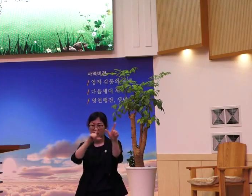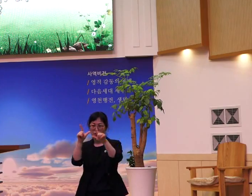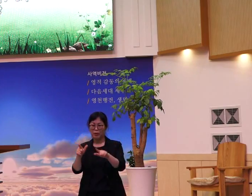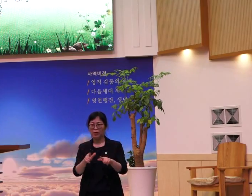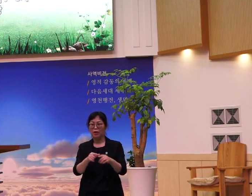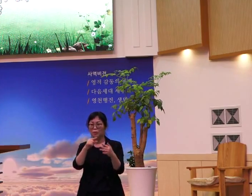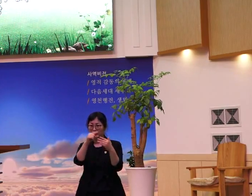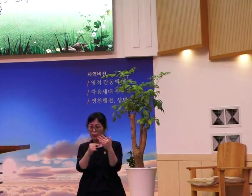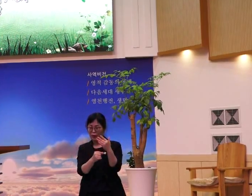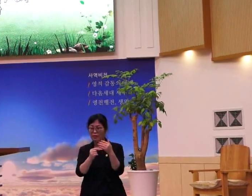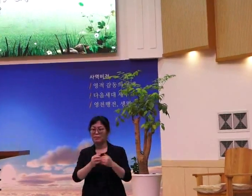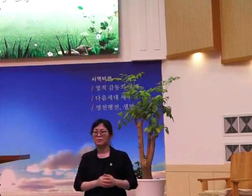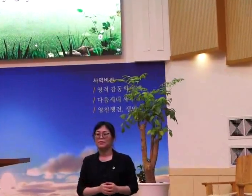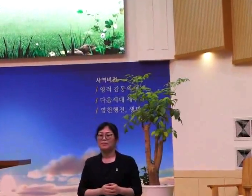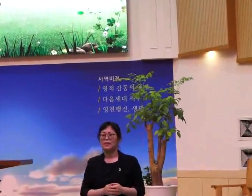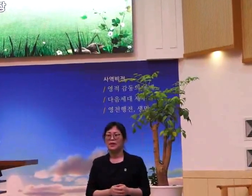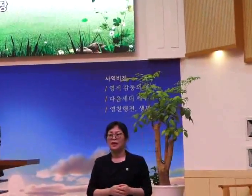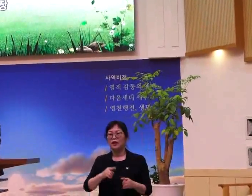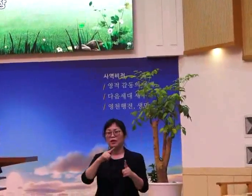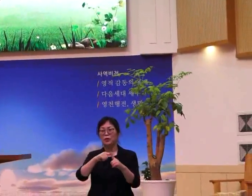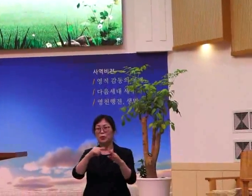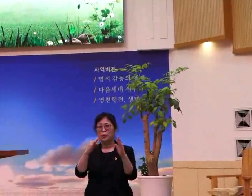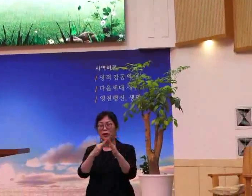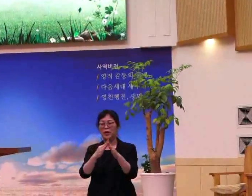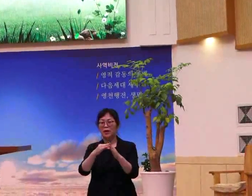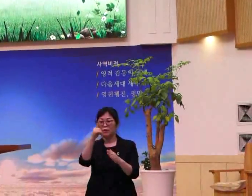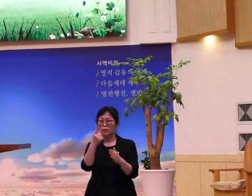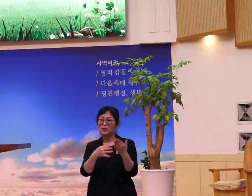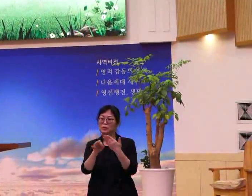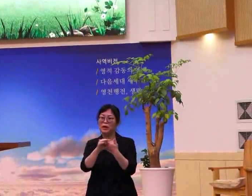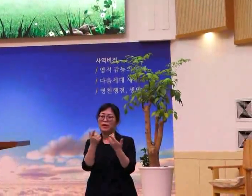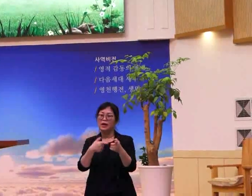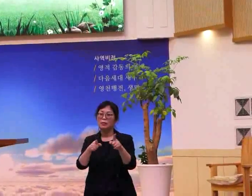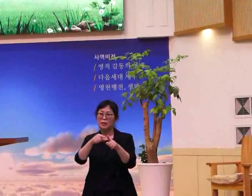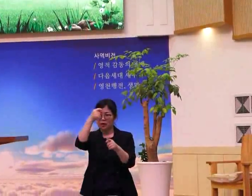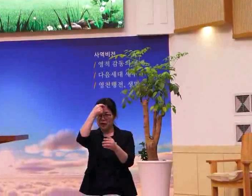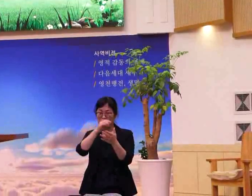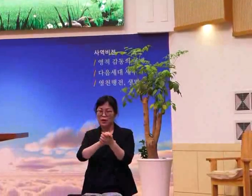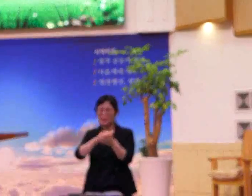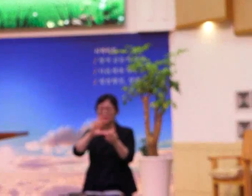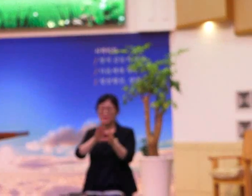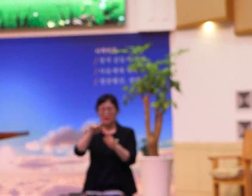지나며 그런 심정으로 여러분 교회로 오시면 함께 기도하는 시간을 가질 수 있습니다.